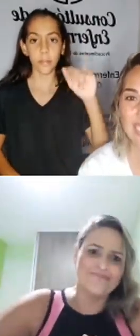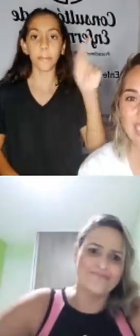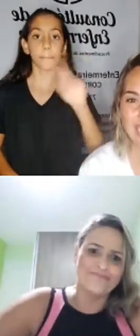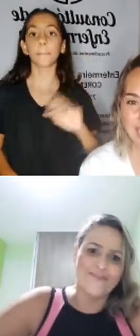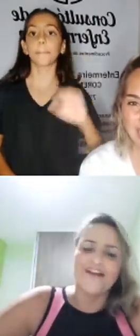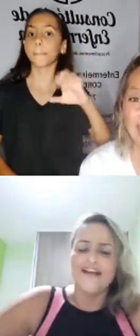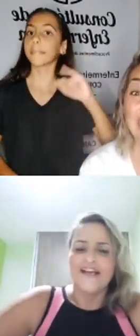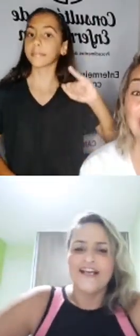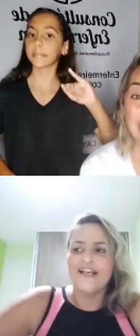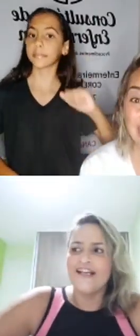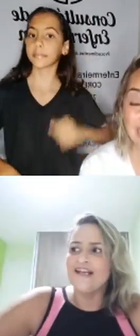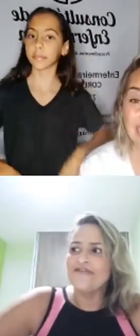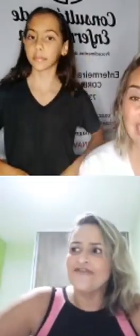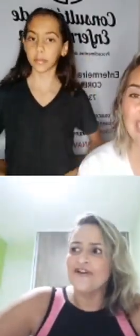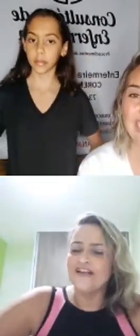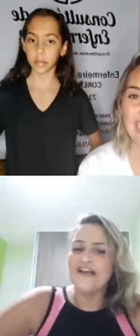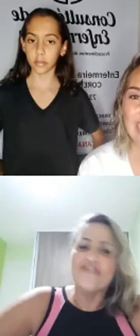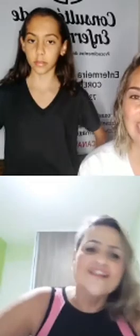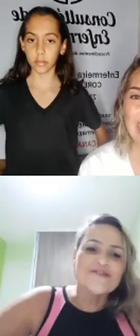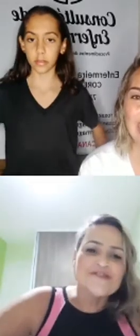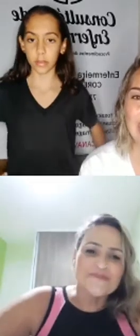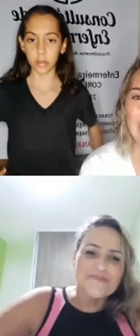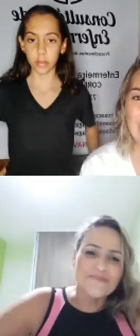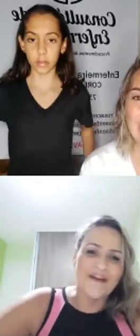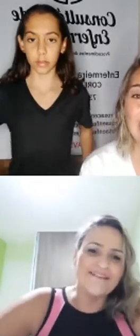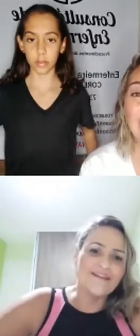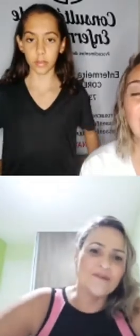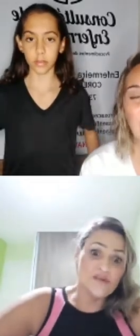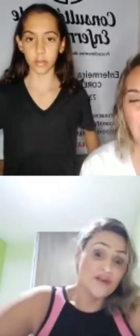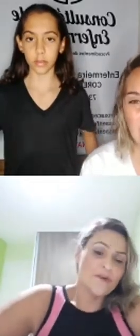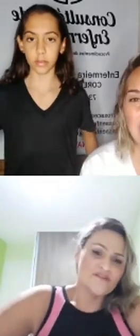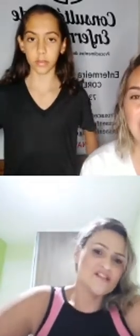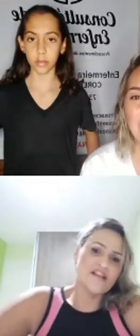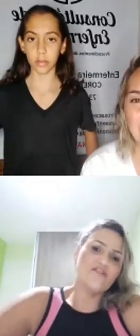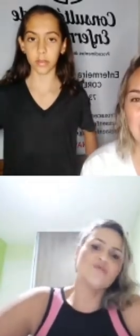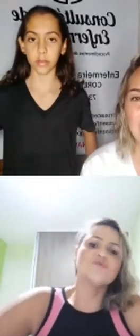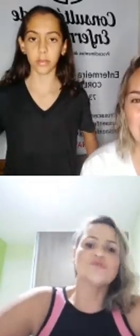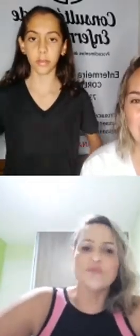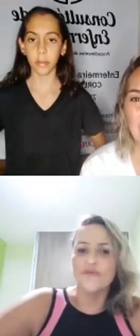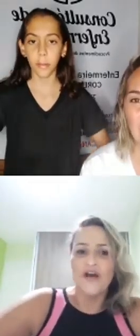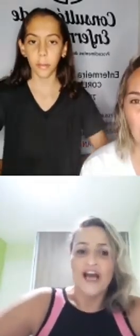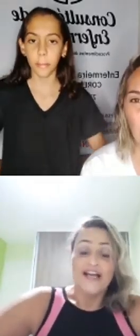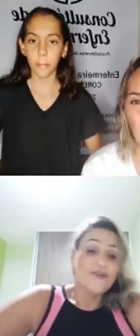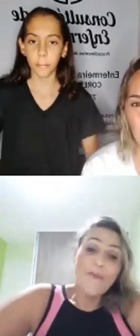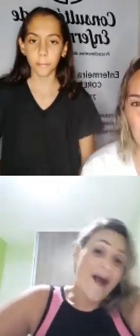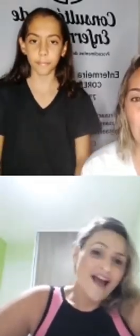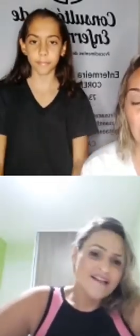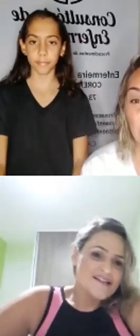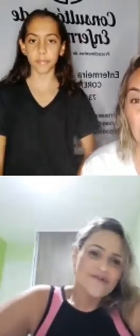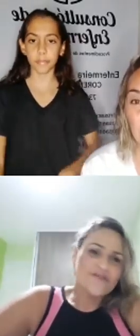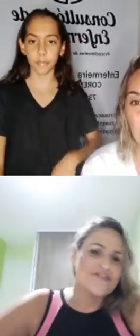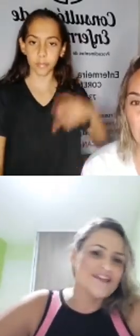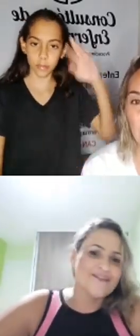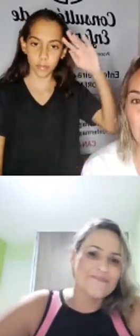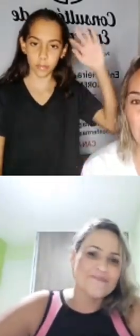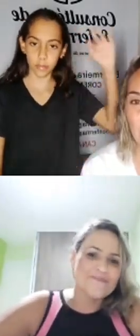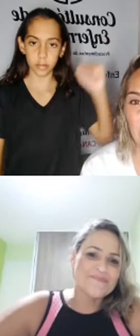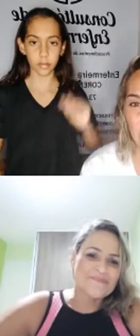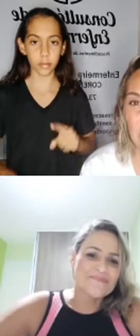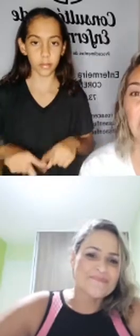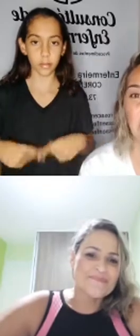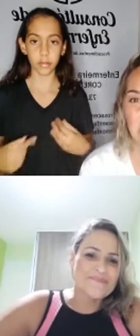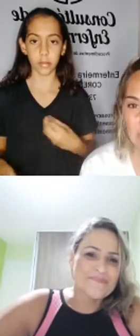sonhar, que foi ter filhos. Né? Então, isso aí eu posso dizer que foi um sonho. No mais, eu vou vivendo.